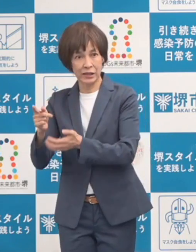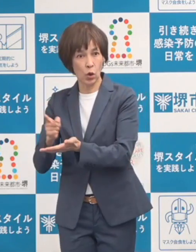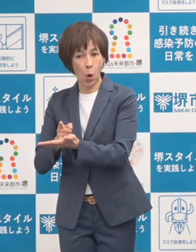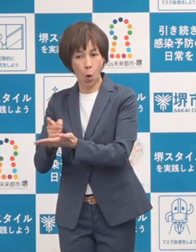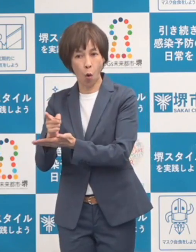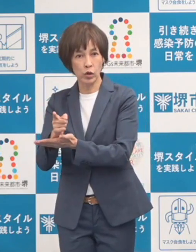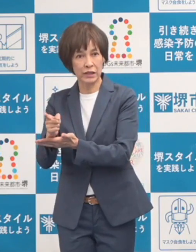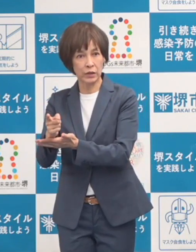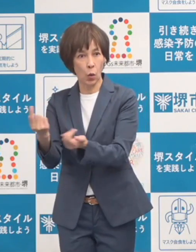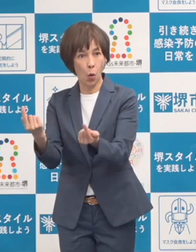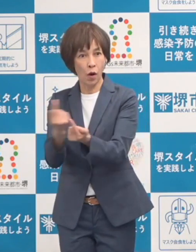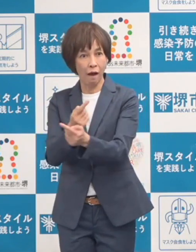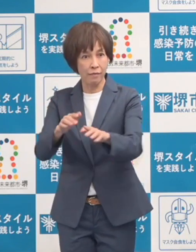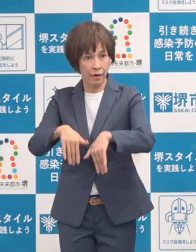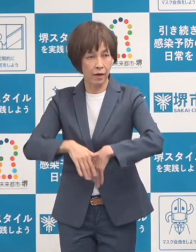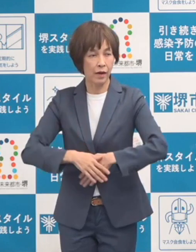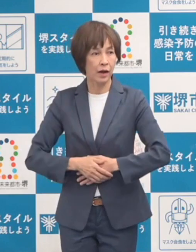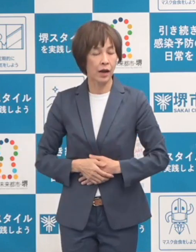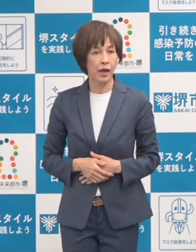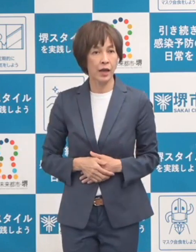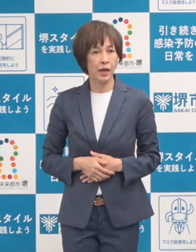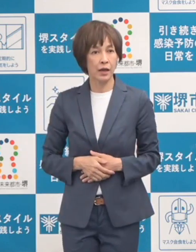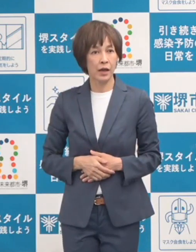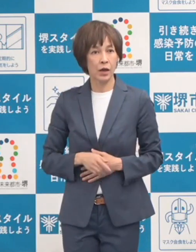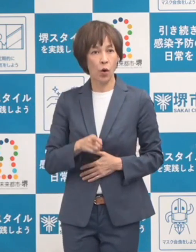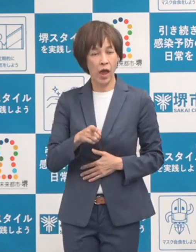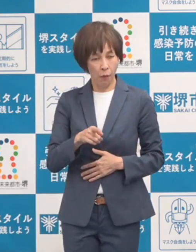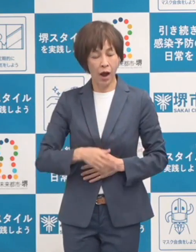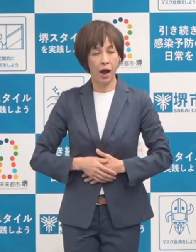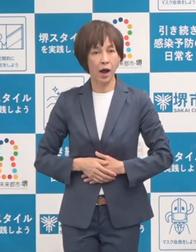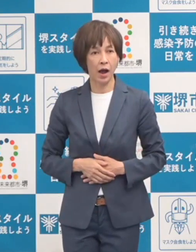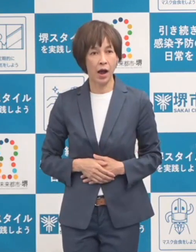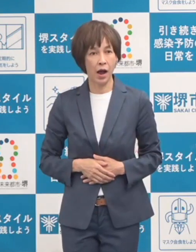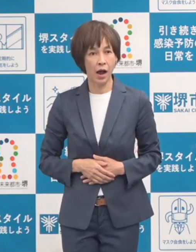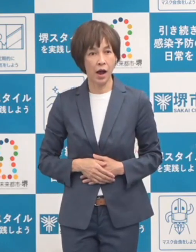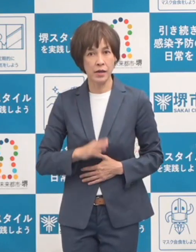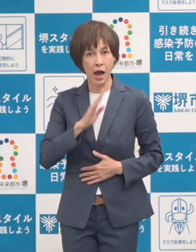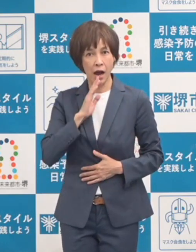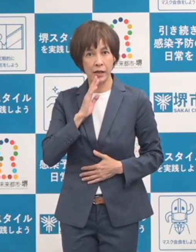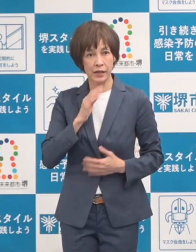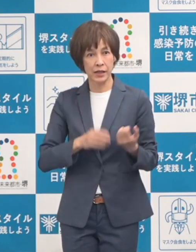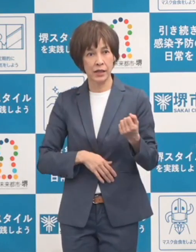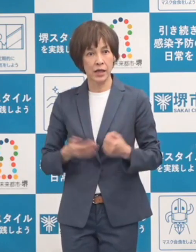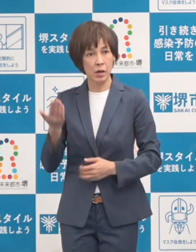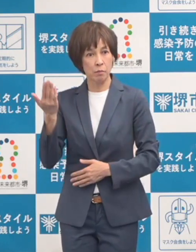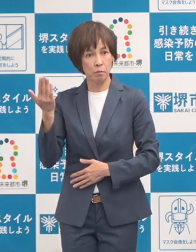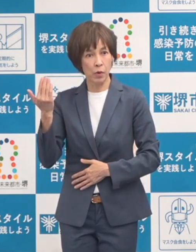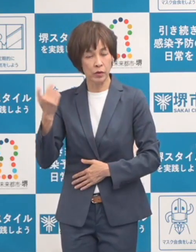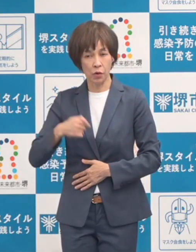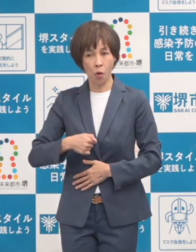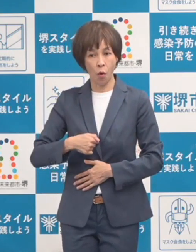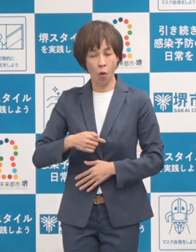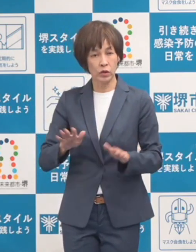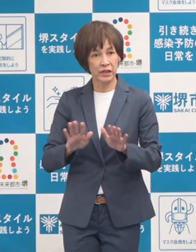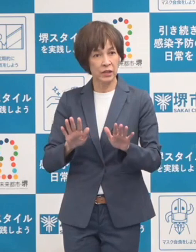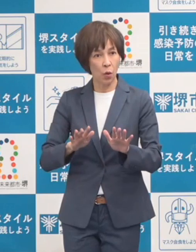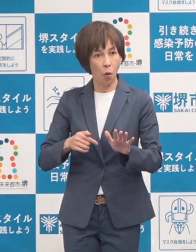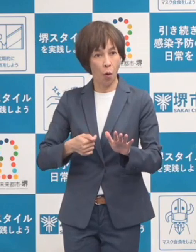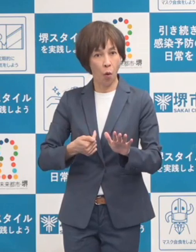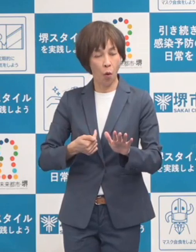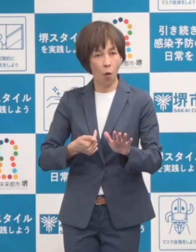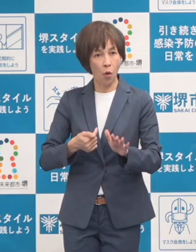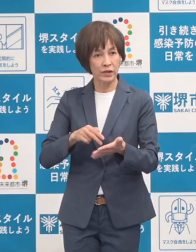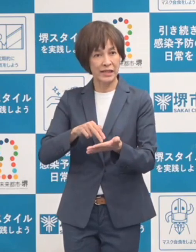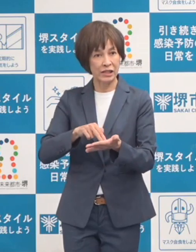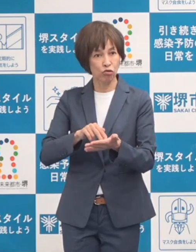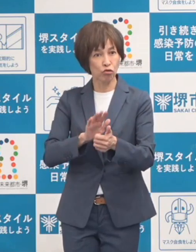たということです。これ自身はやはりもともと児童自立支援施設を望まれていた方